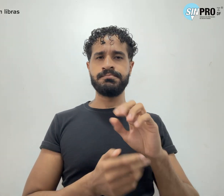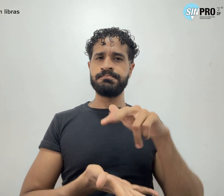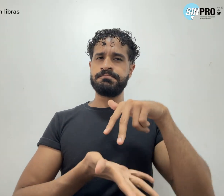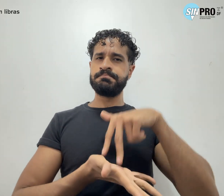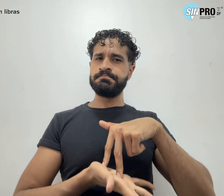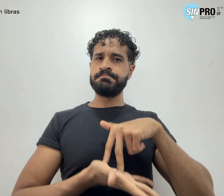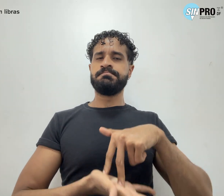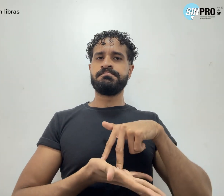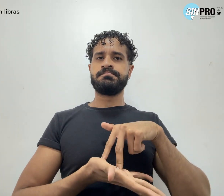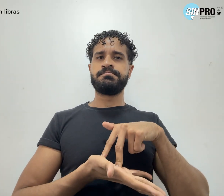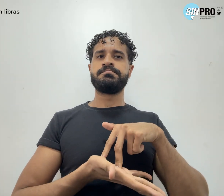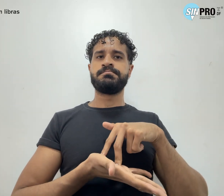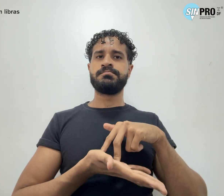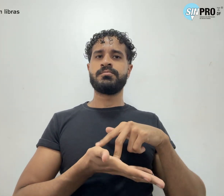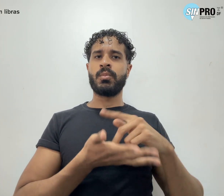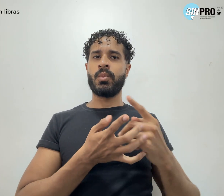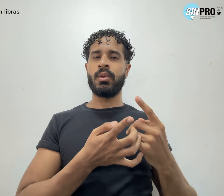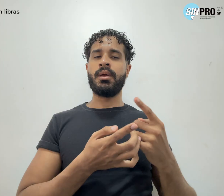à BNCC.